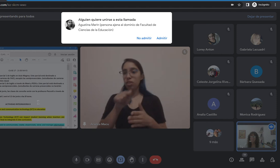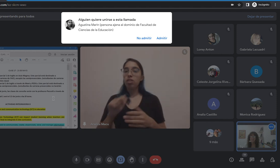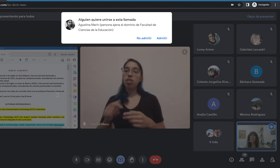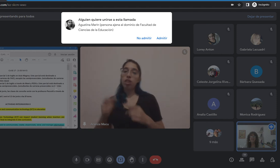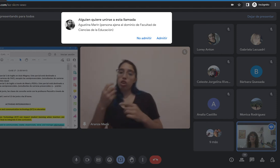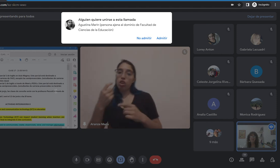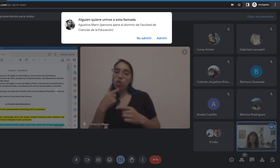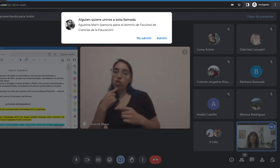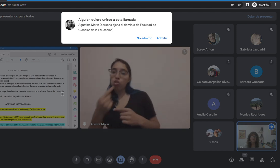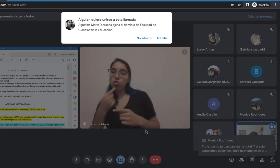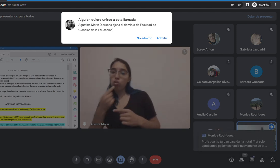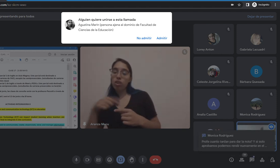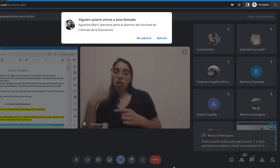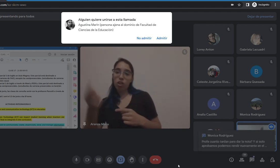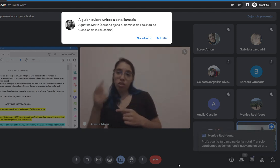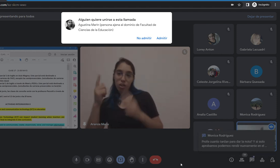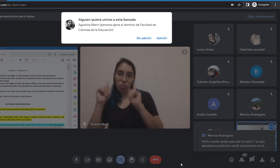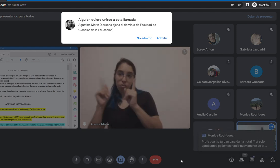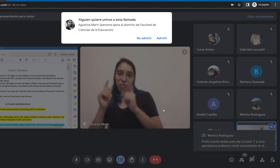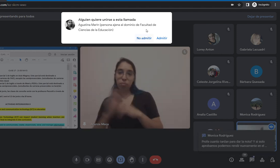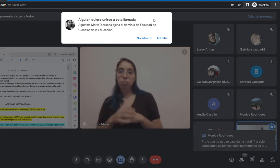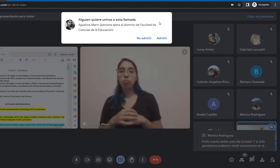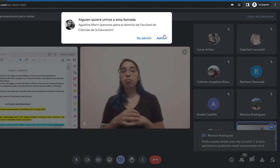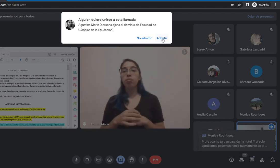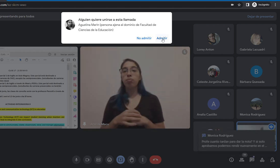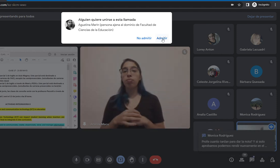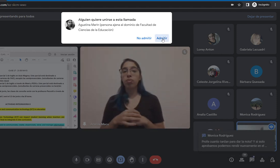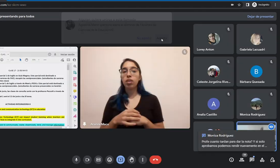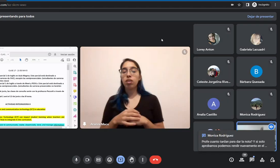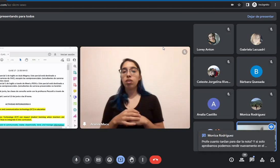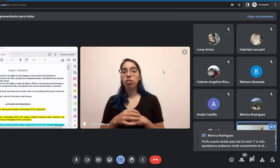El 6 de junio sería que estaríamos